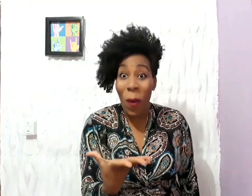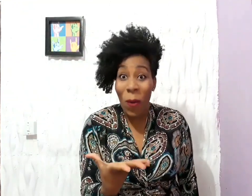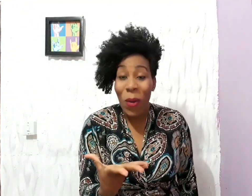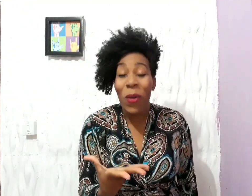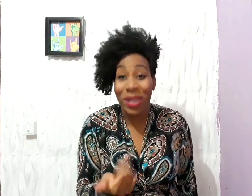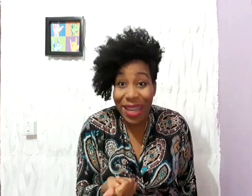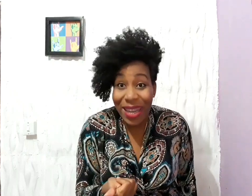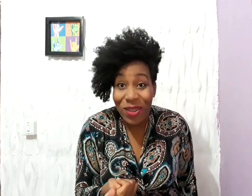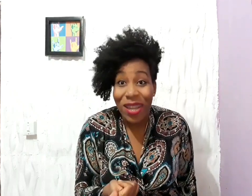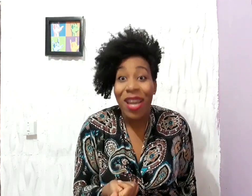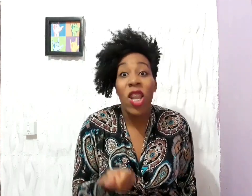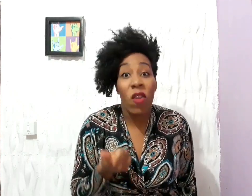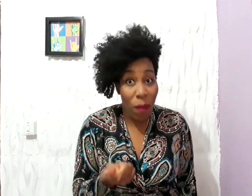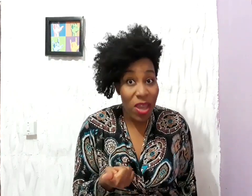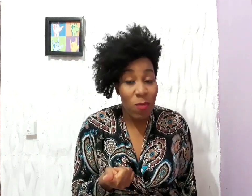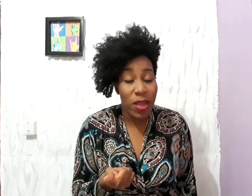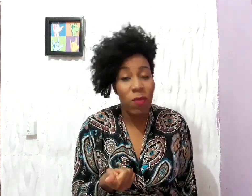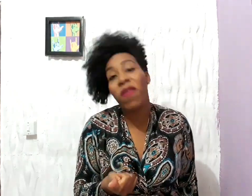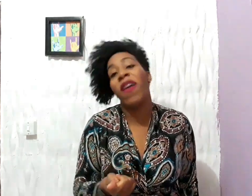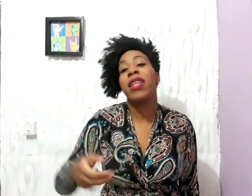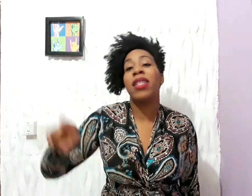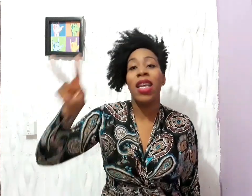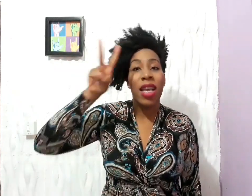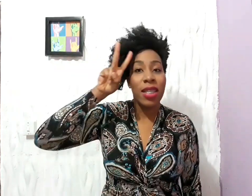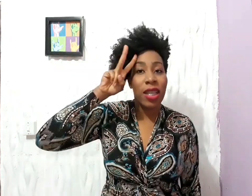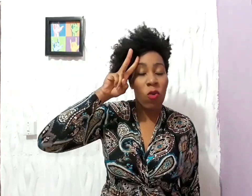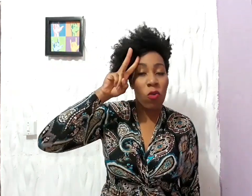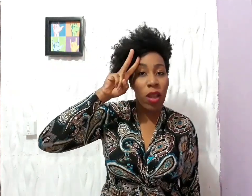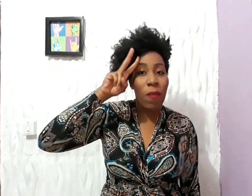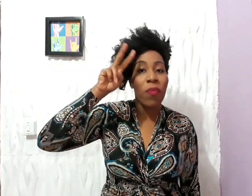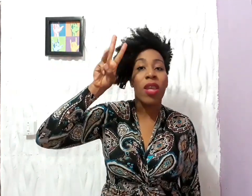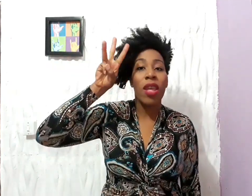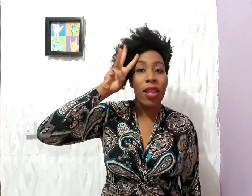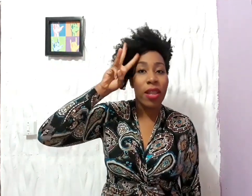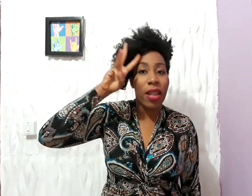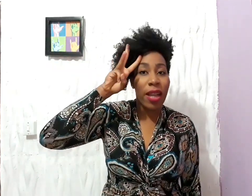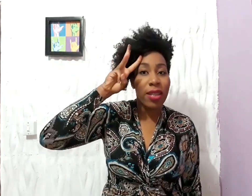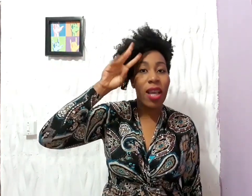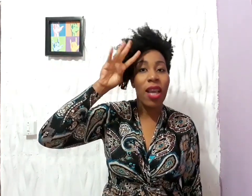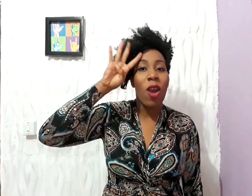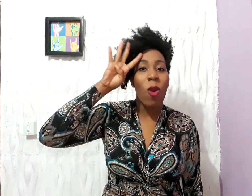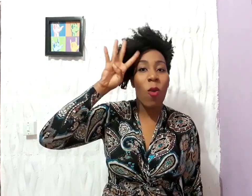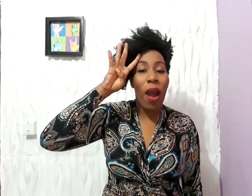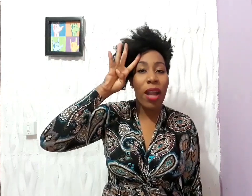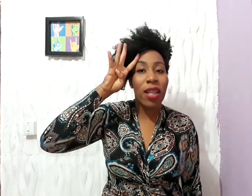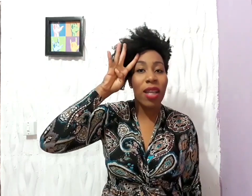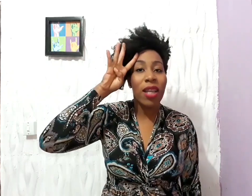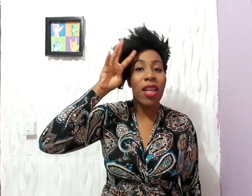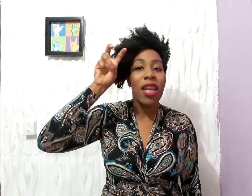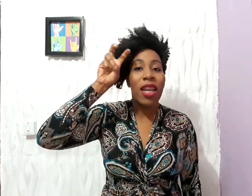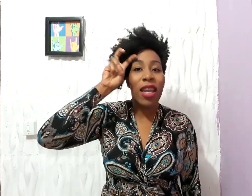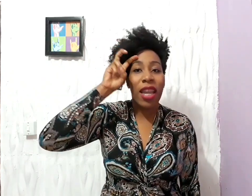Bom, conseguiram? Novamente, mais uma vez. Segunda, terça, quarta,